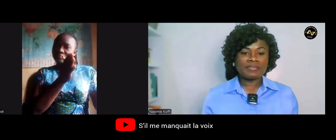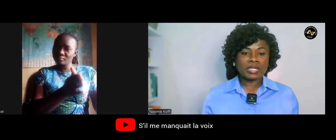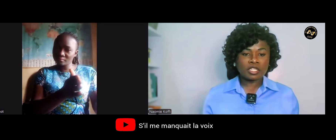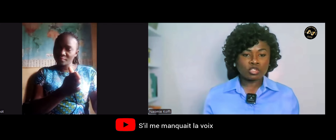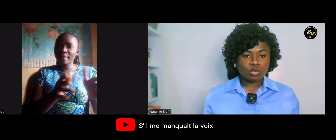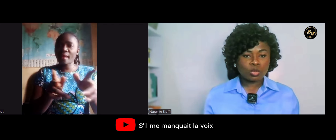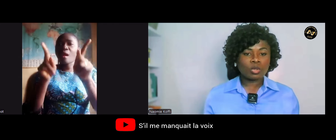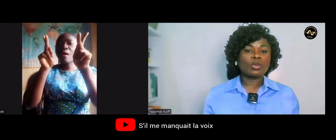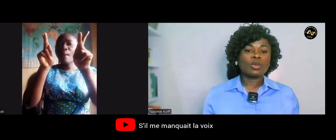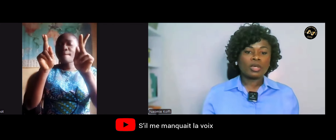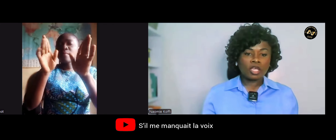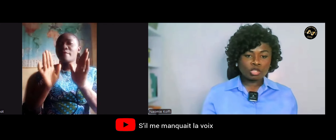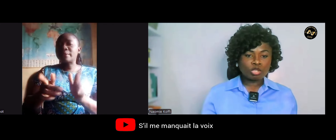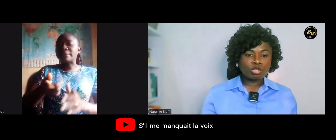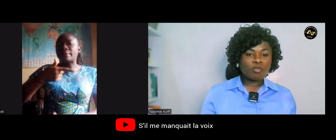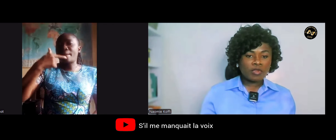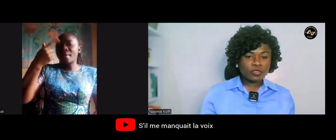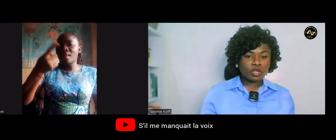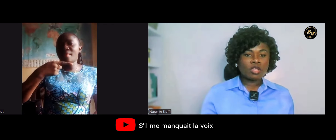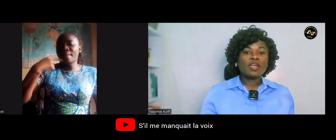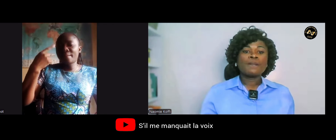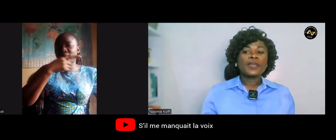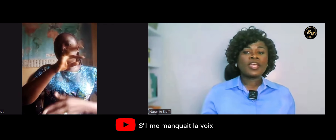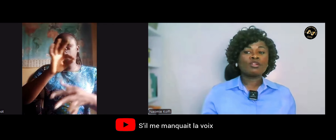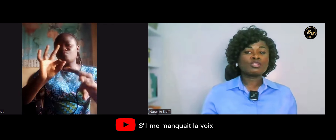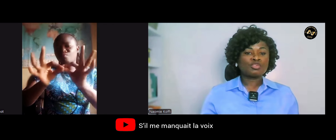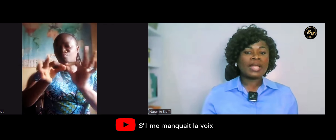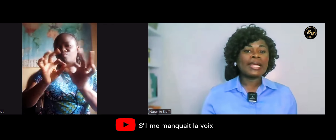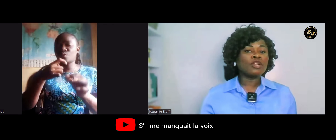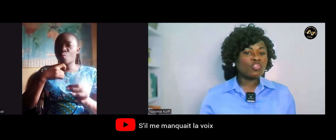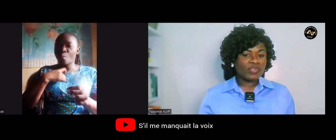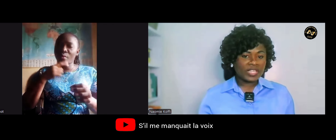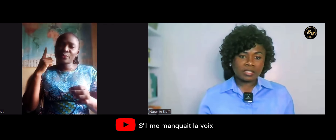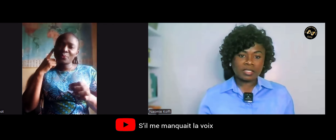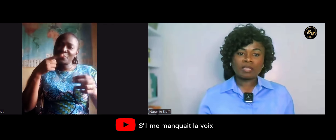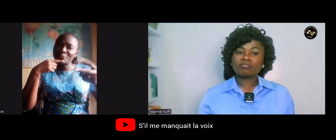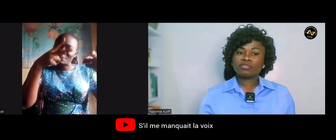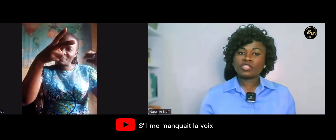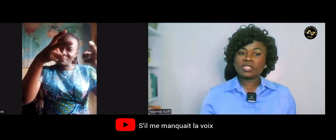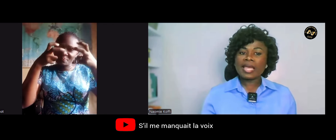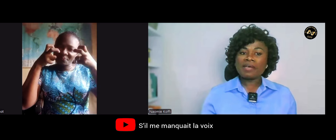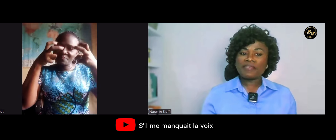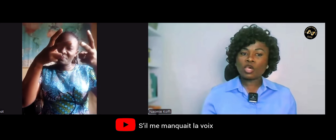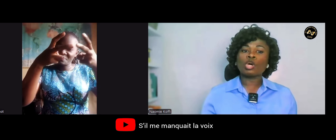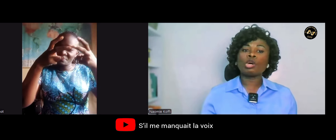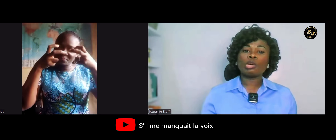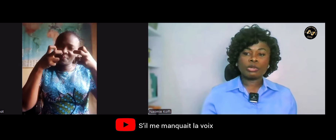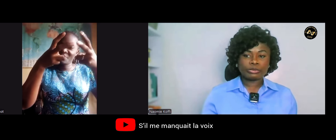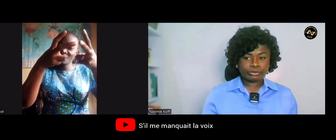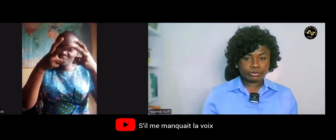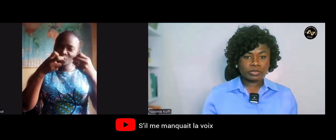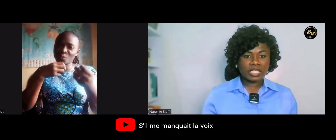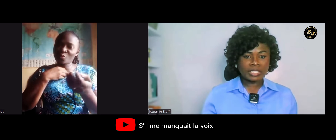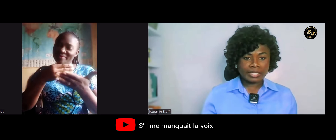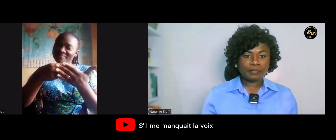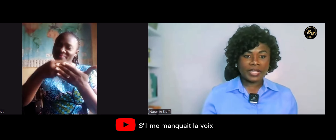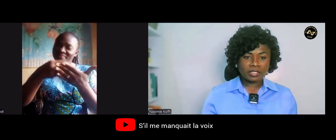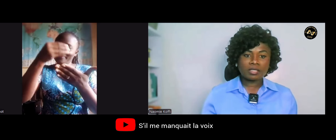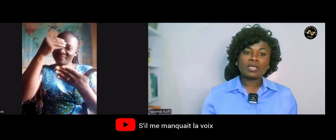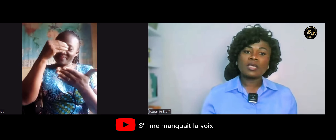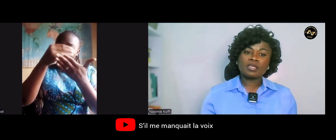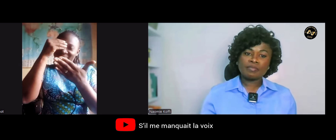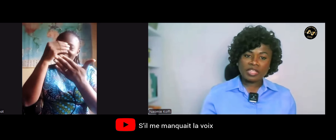des interprètes. L'interprète était là et lorsque le professeur parlait, l'interprète traduisait et moi, j'arrivais à suivre